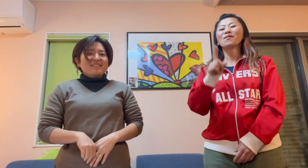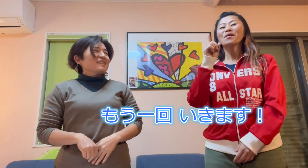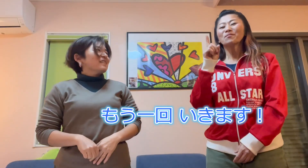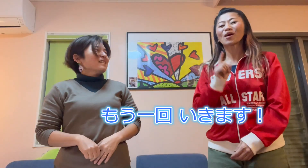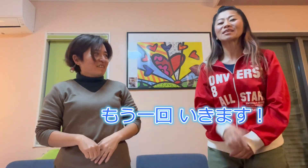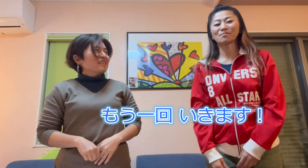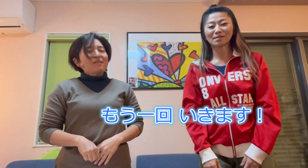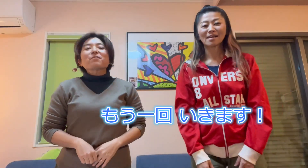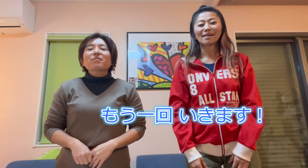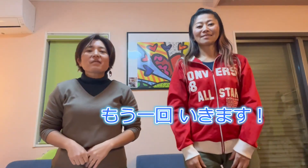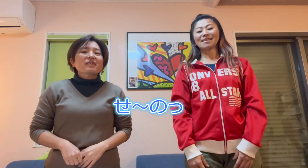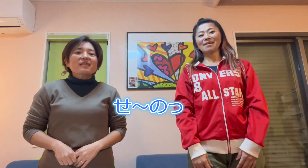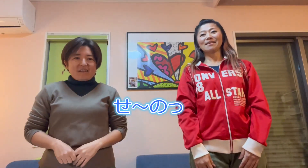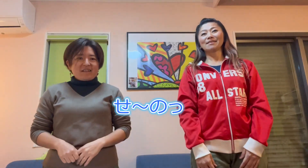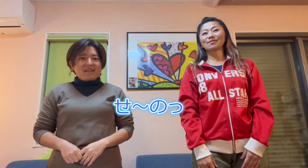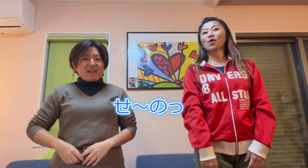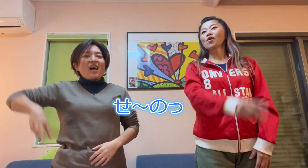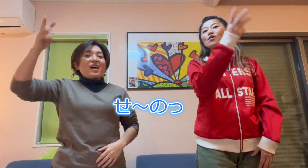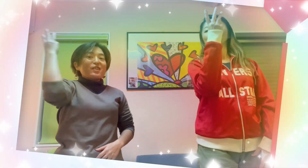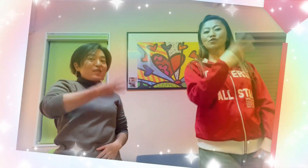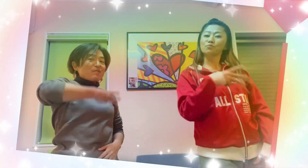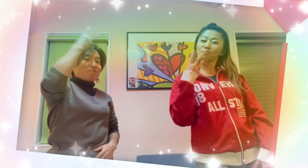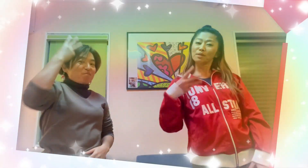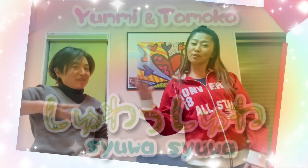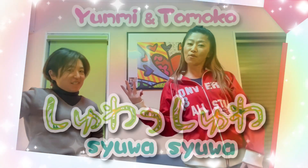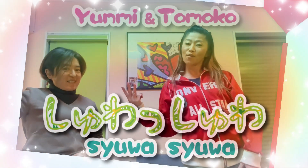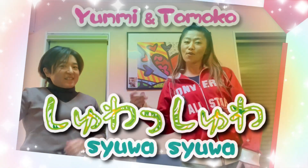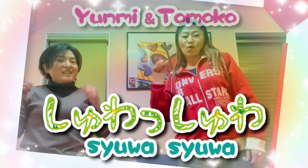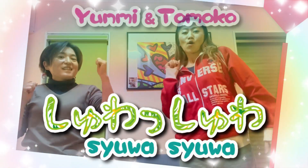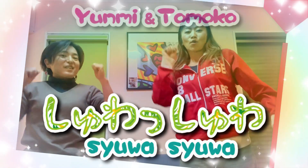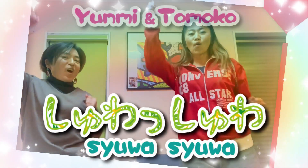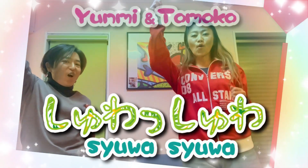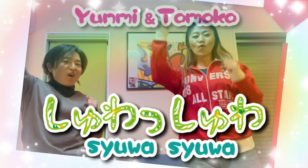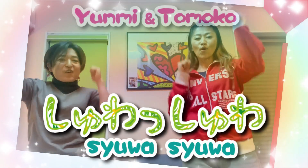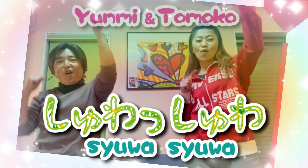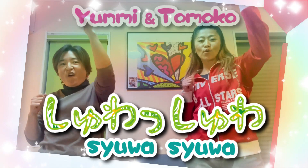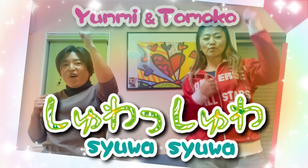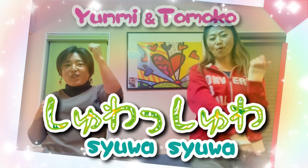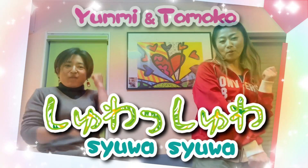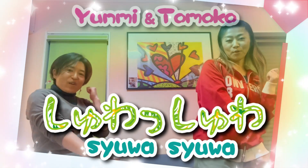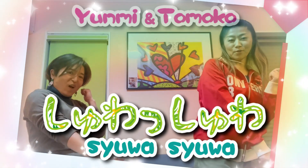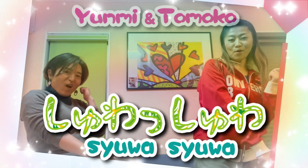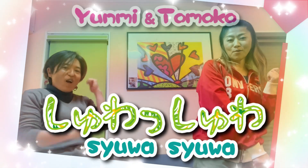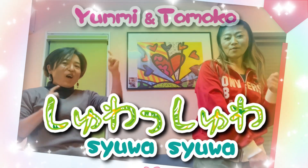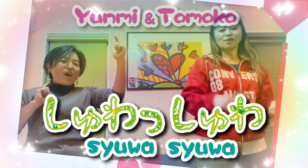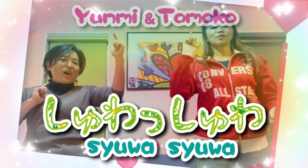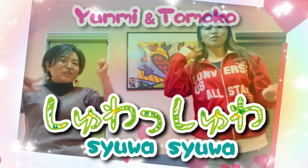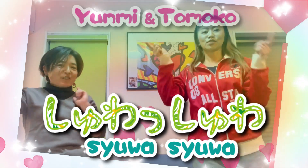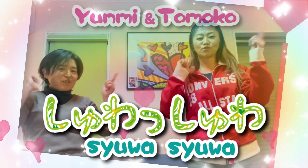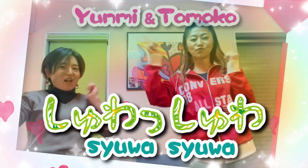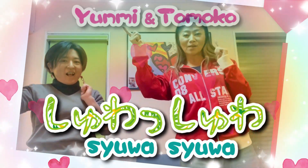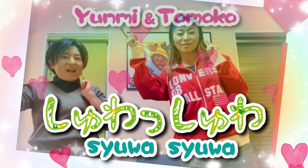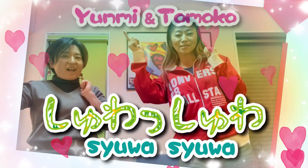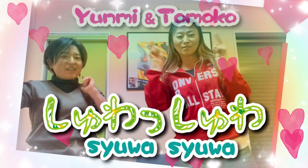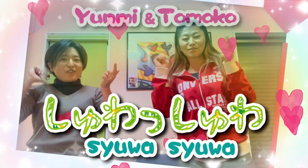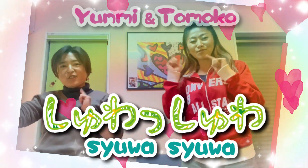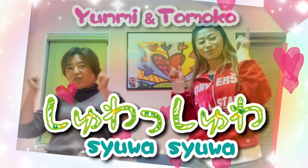もう一回いきます。せーの、 ゆみと ゴーゴーともこのシュワシュワ。